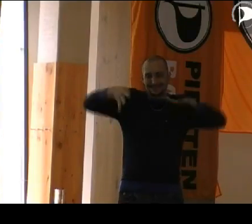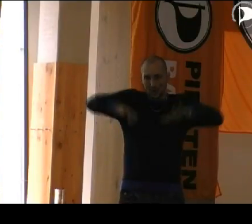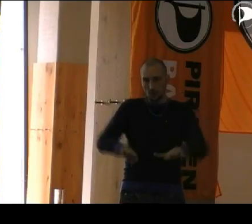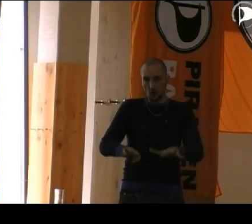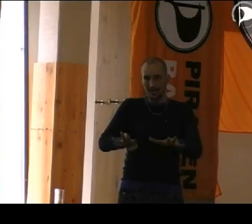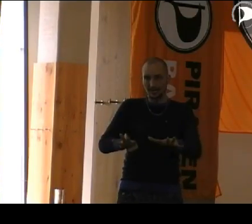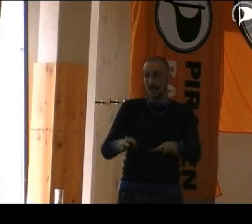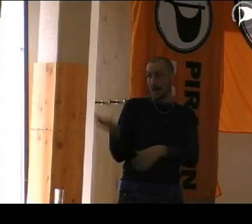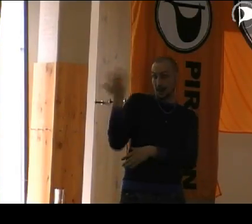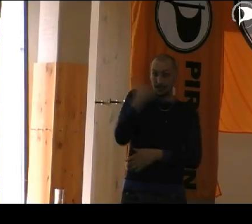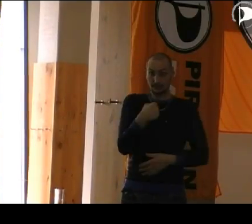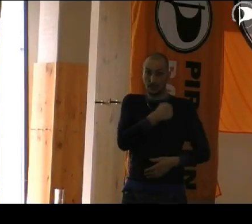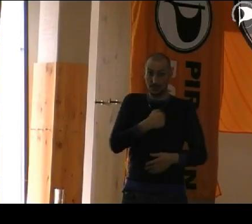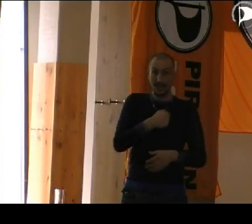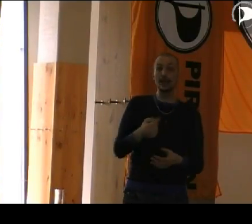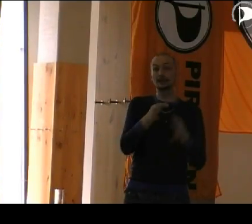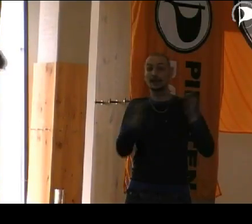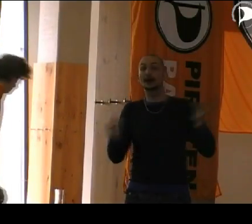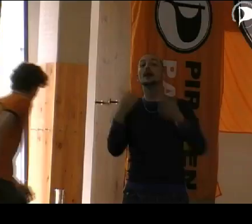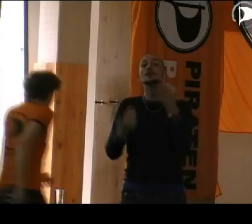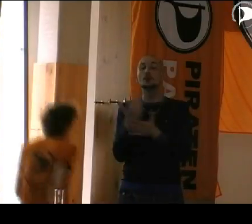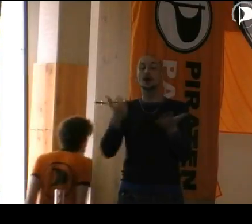werden wir heute einen neuen vorstand